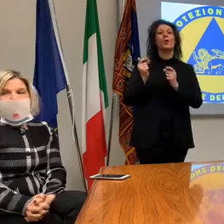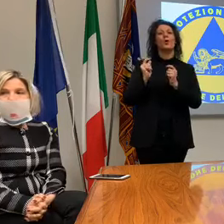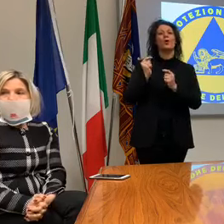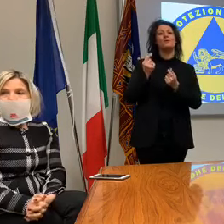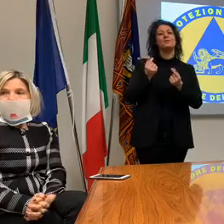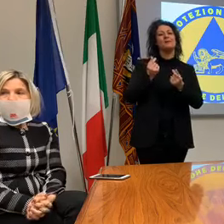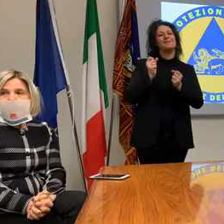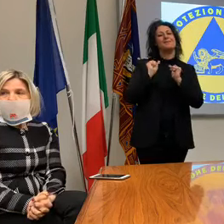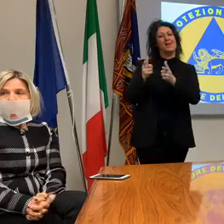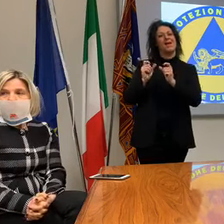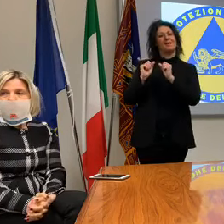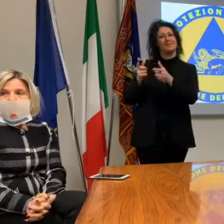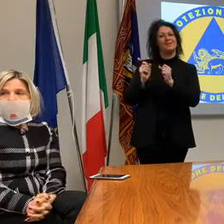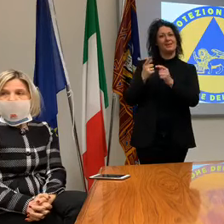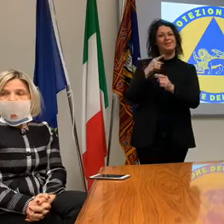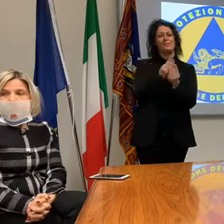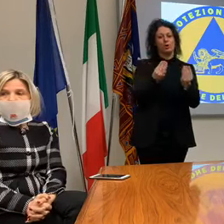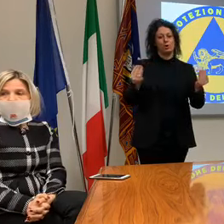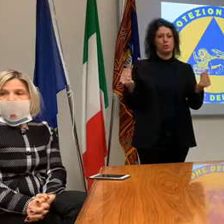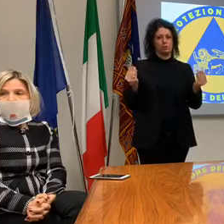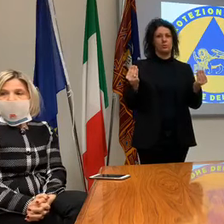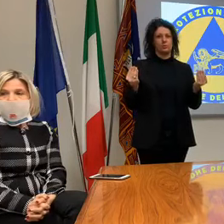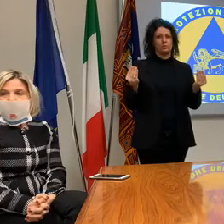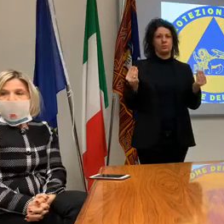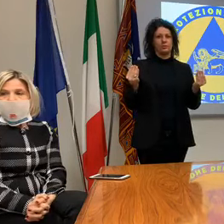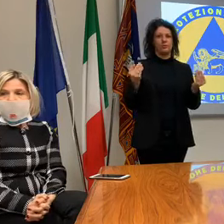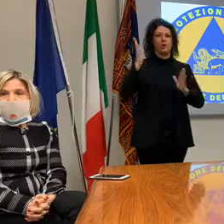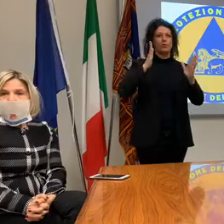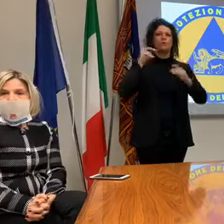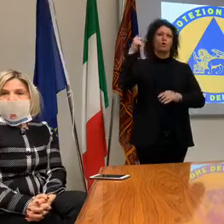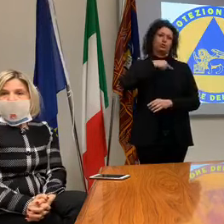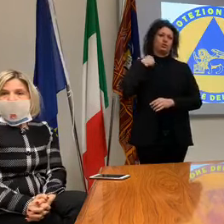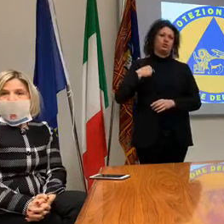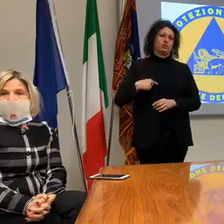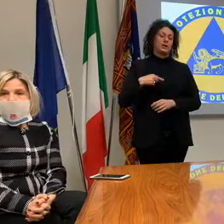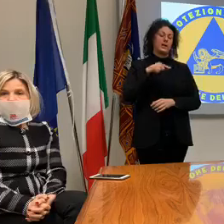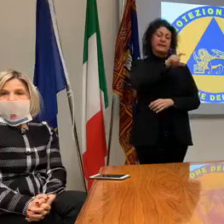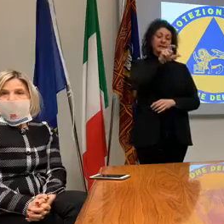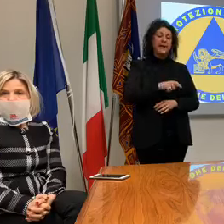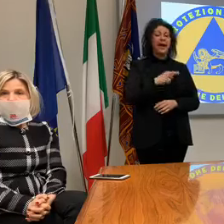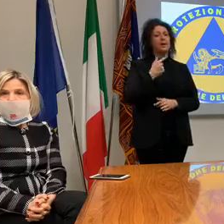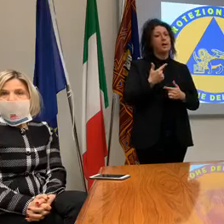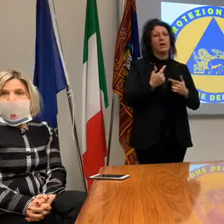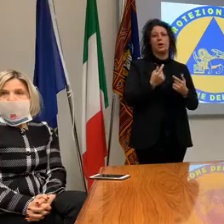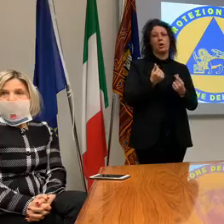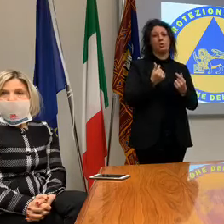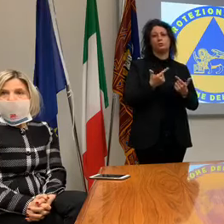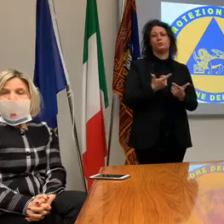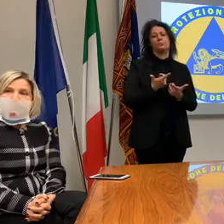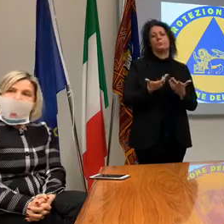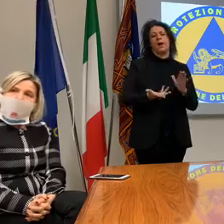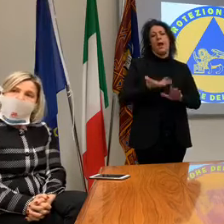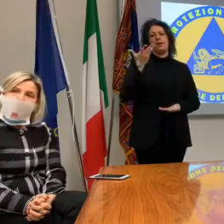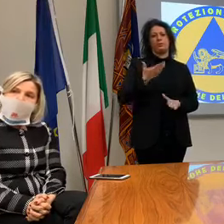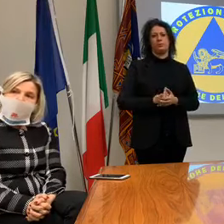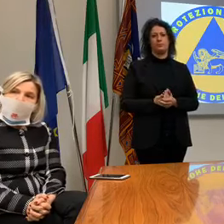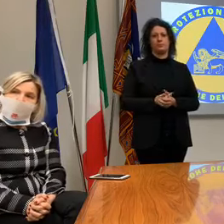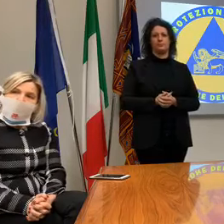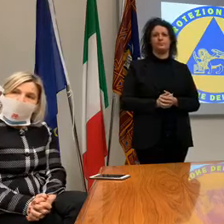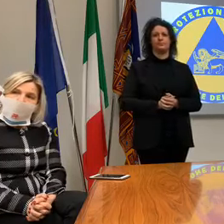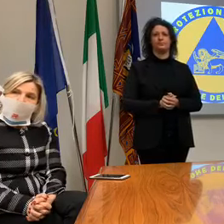degli stessi prodotti che hanno produzione cinesi o asiatici. Io avrei terminato, se i colleghi hanno... Posso chiedere solo qualche